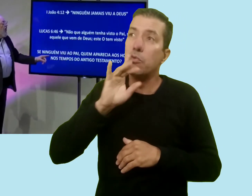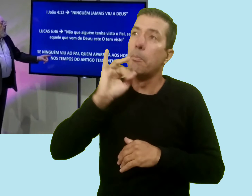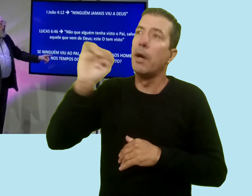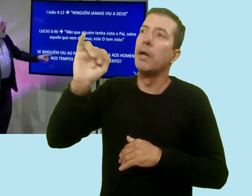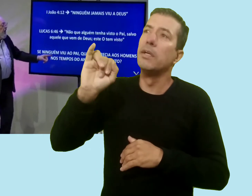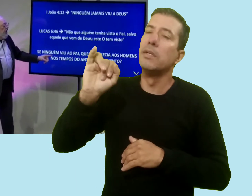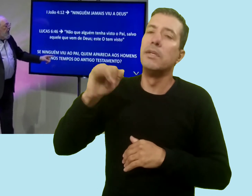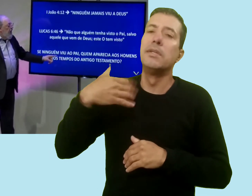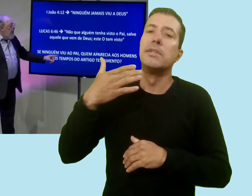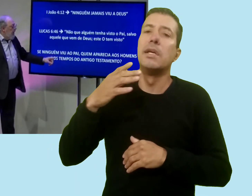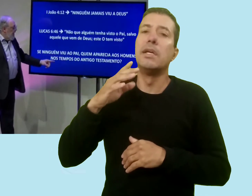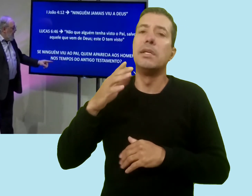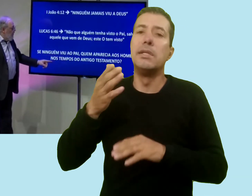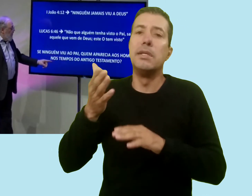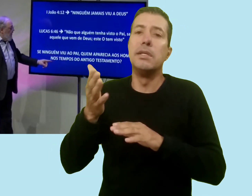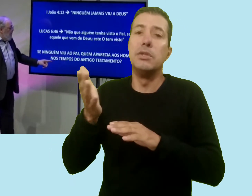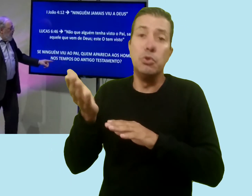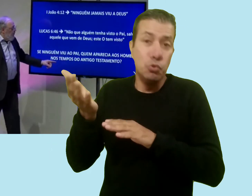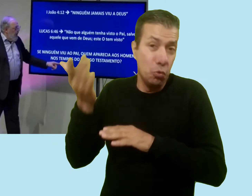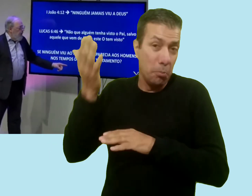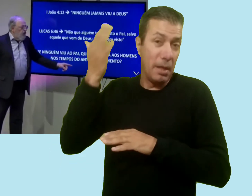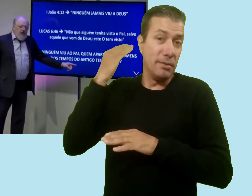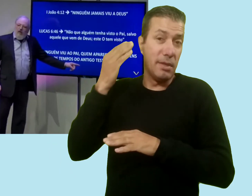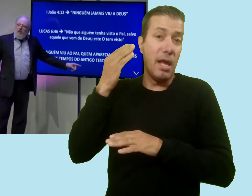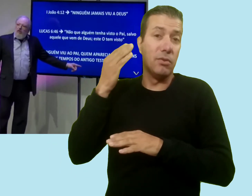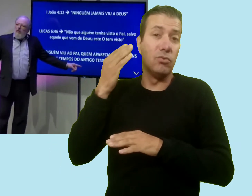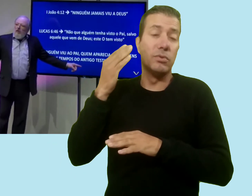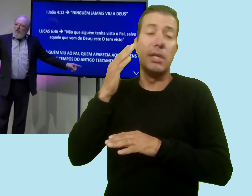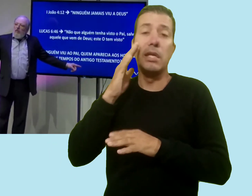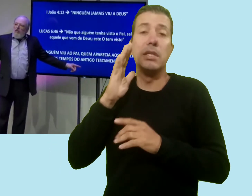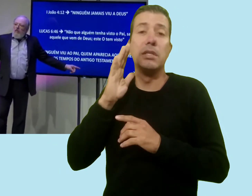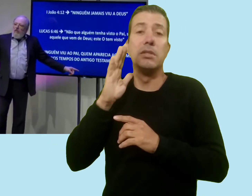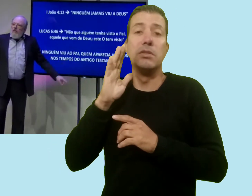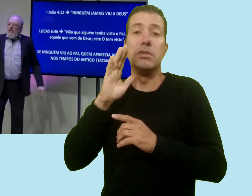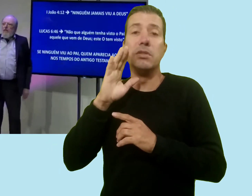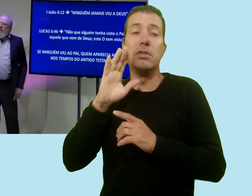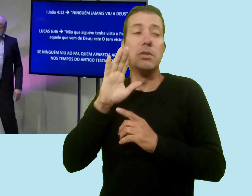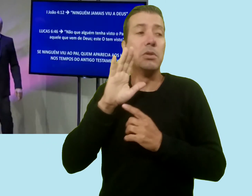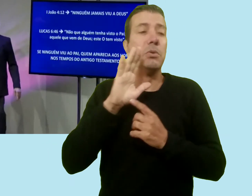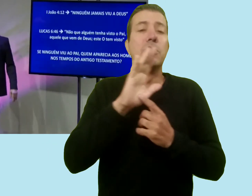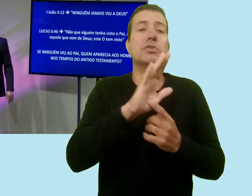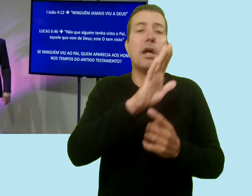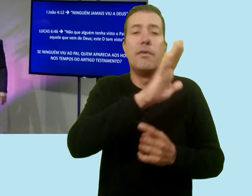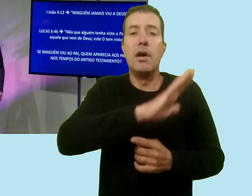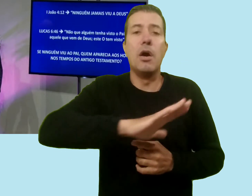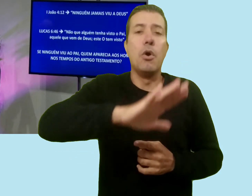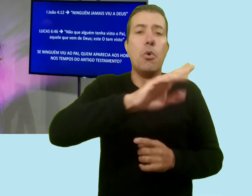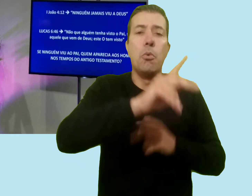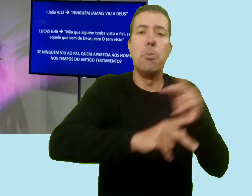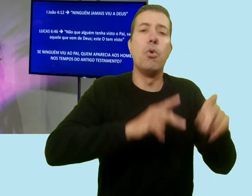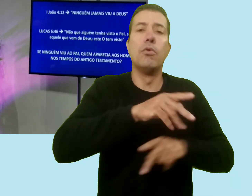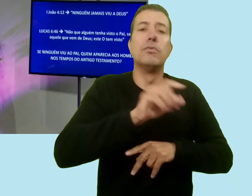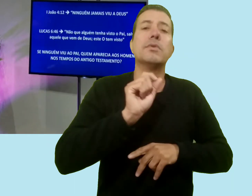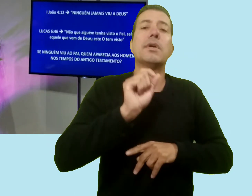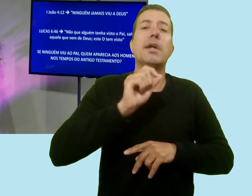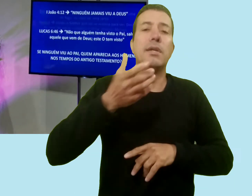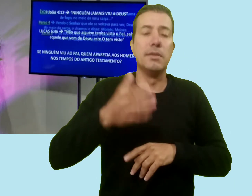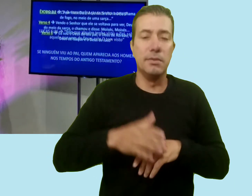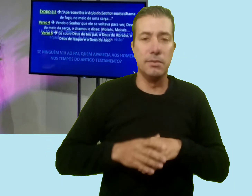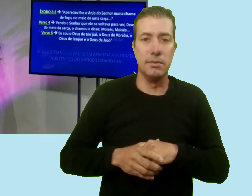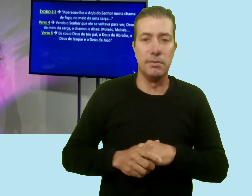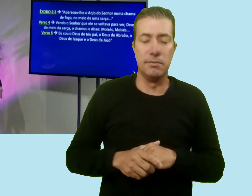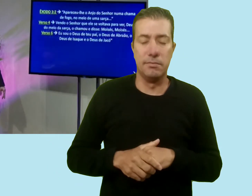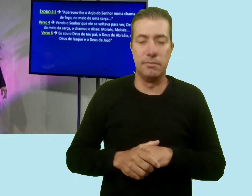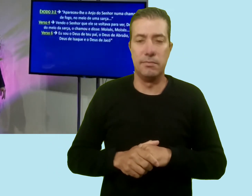Se ninguém viu ao Pai, quem aparecia aos homens nos tempos do Antigo Testamento? Vamos mostrar.